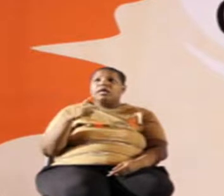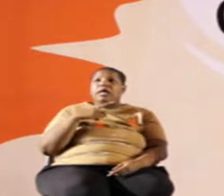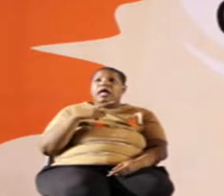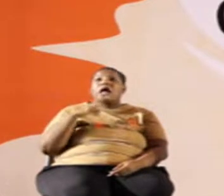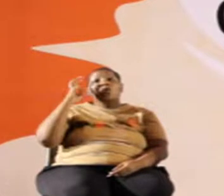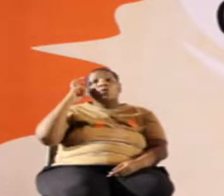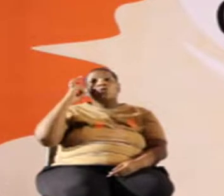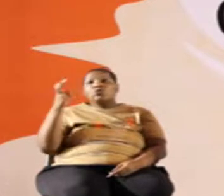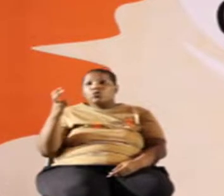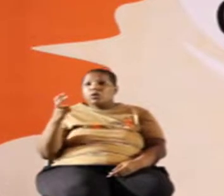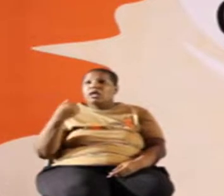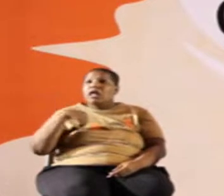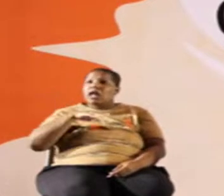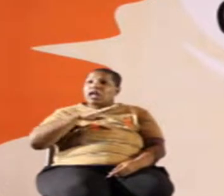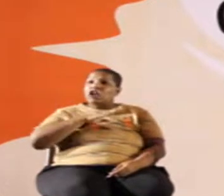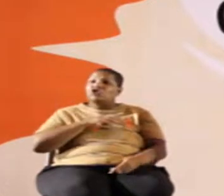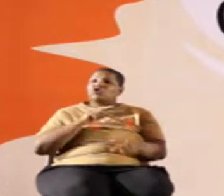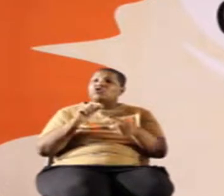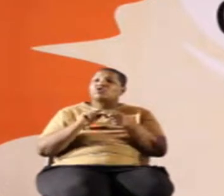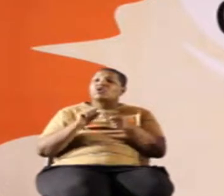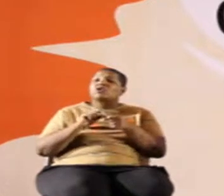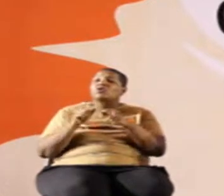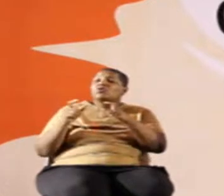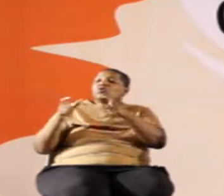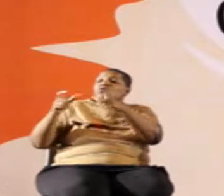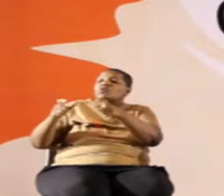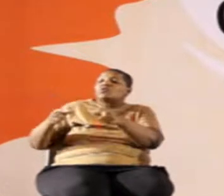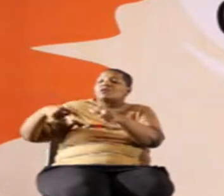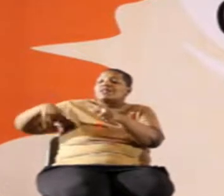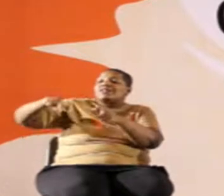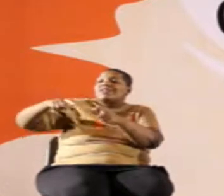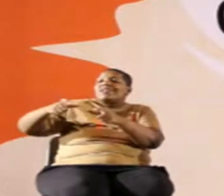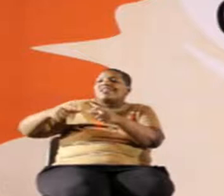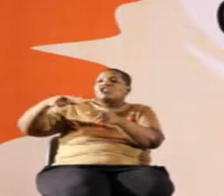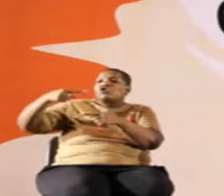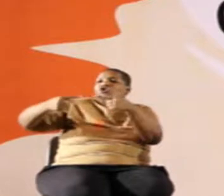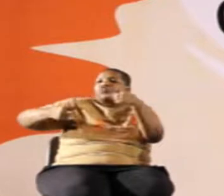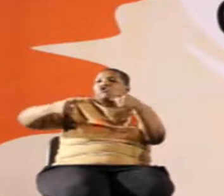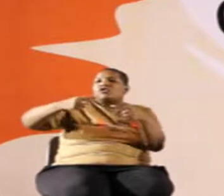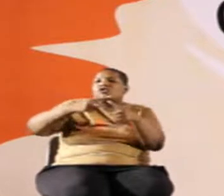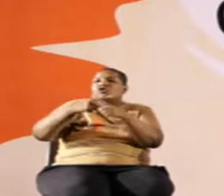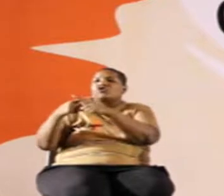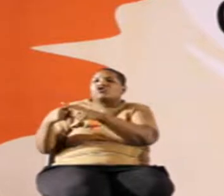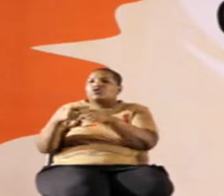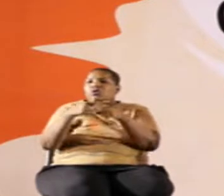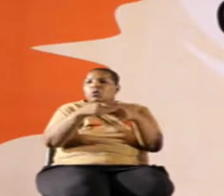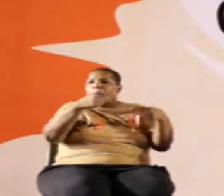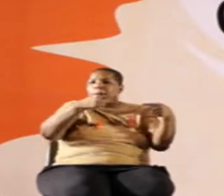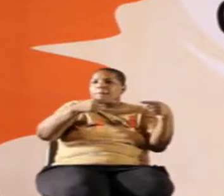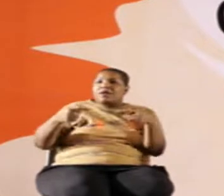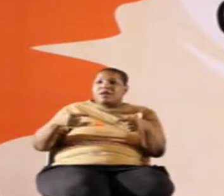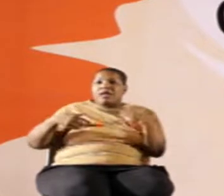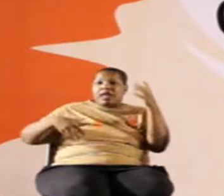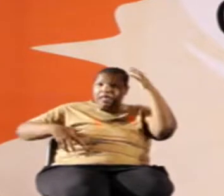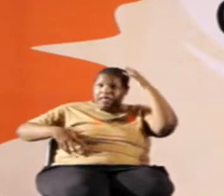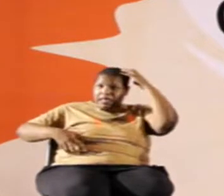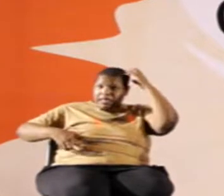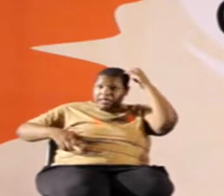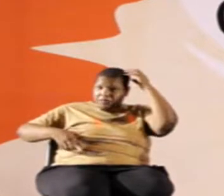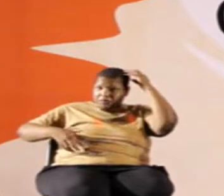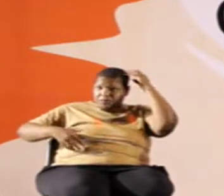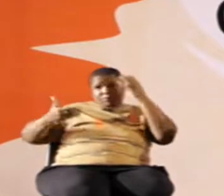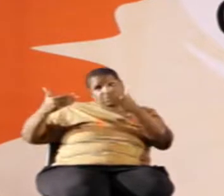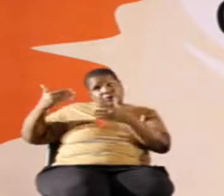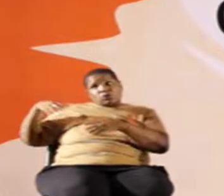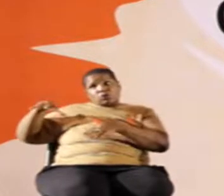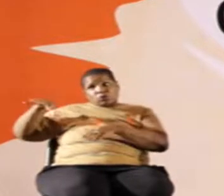Na cultura a gente faz... O lugar da cultura é um lugar de disputa. Éramos macacas por